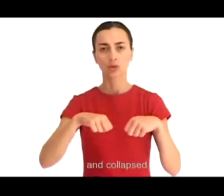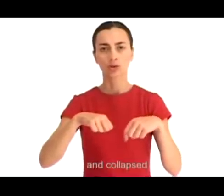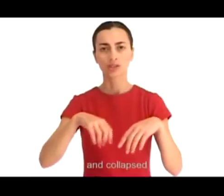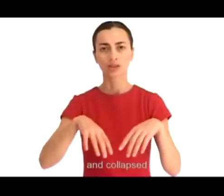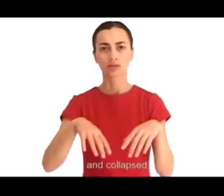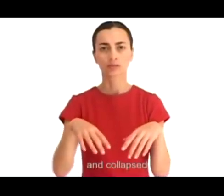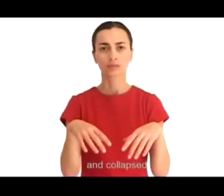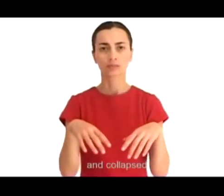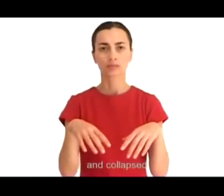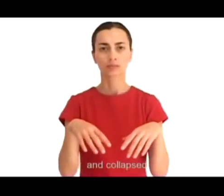וקורסת.